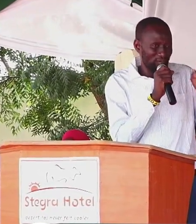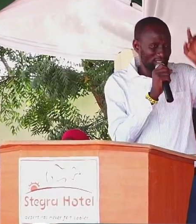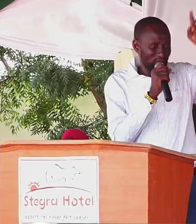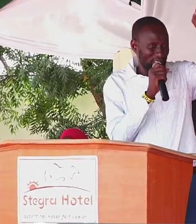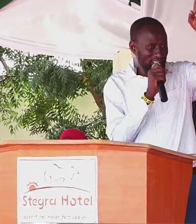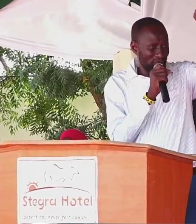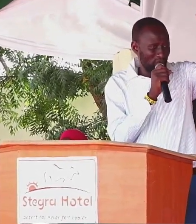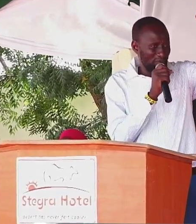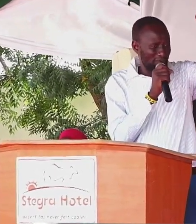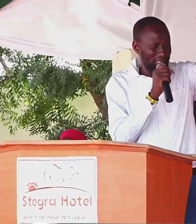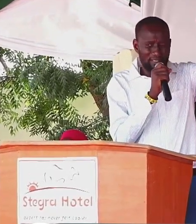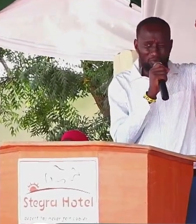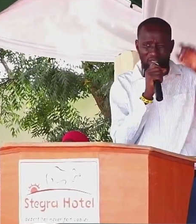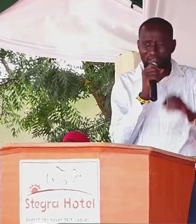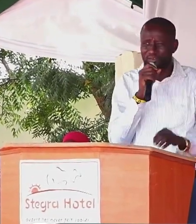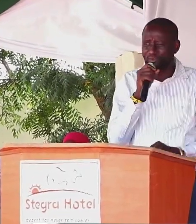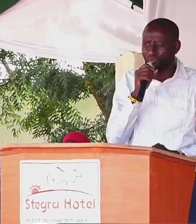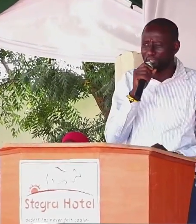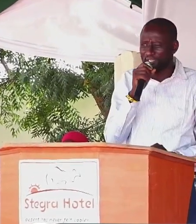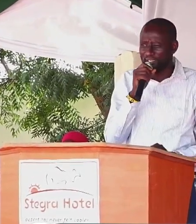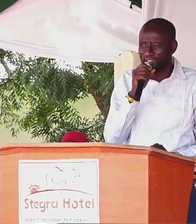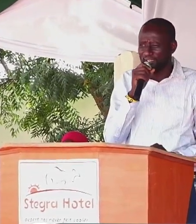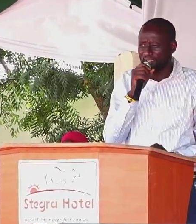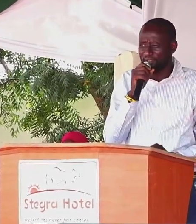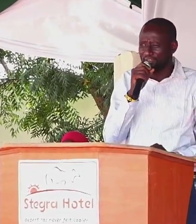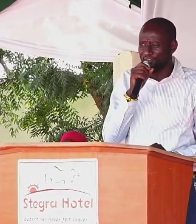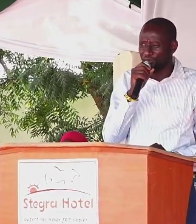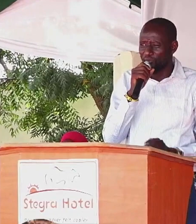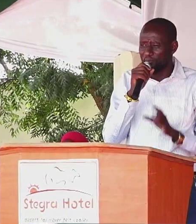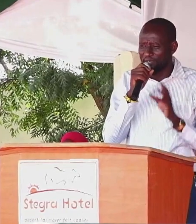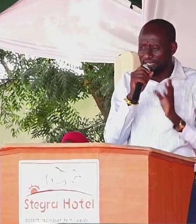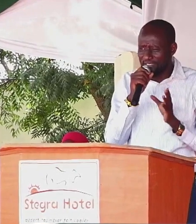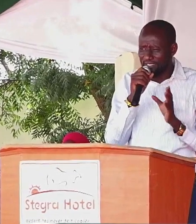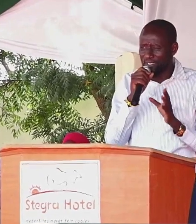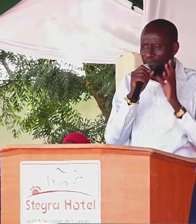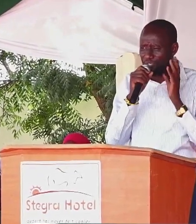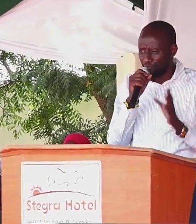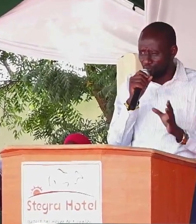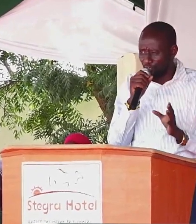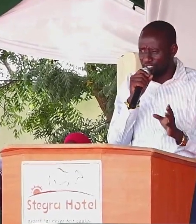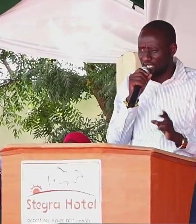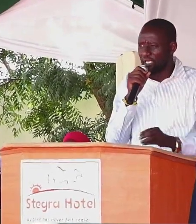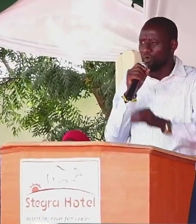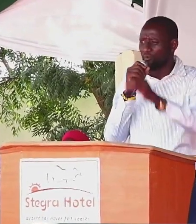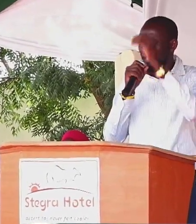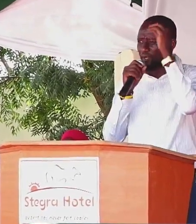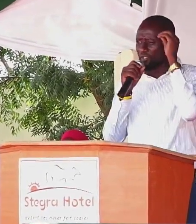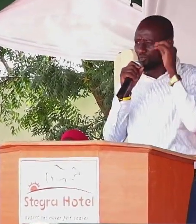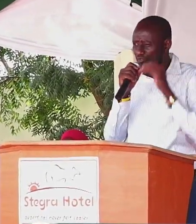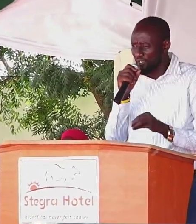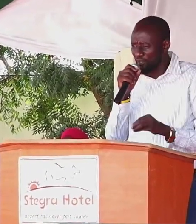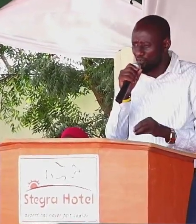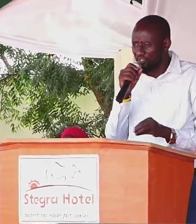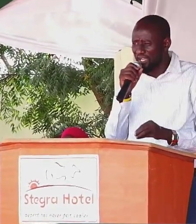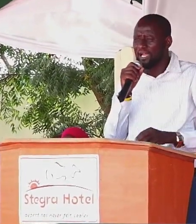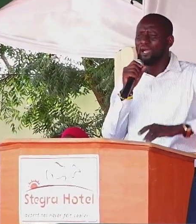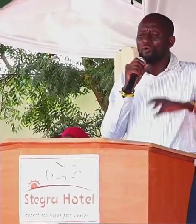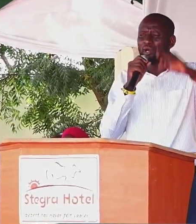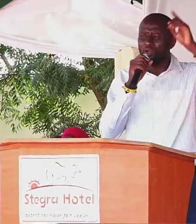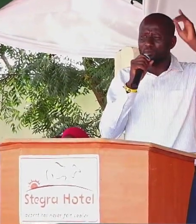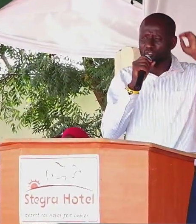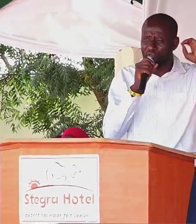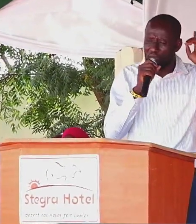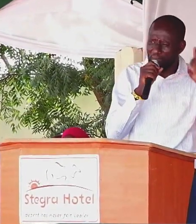wakati itakuwa mali itakuwa utupeleke. Kwa hivyo kwa machache ningependa kuwashukuru wote, wale watu wote walikuja,